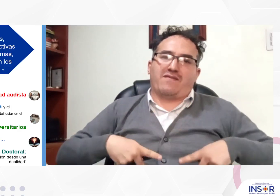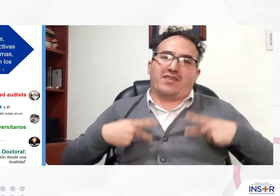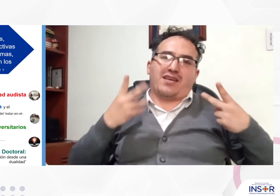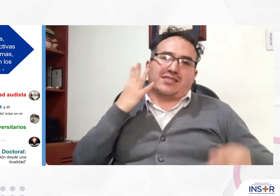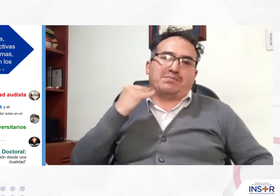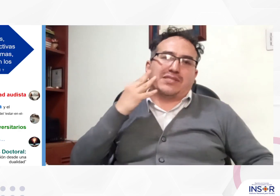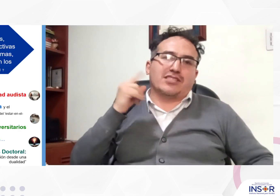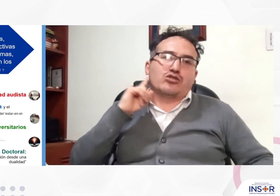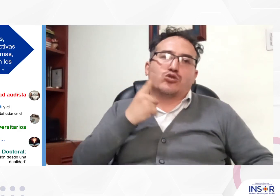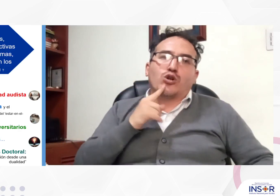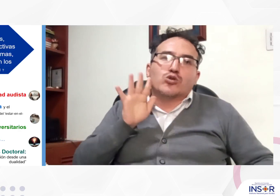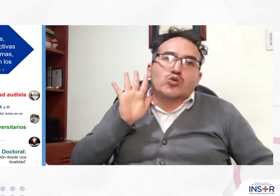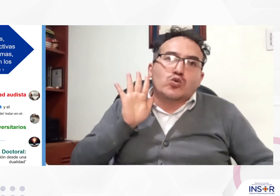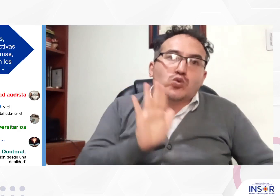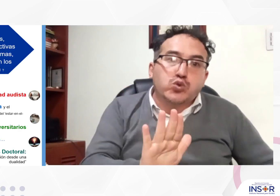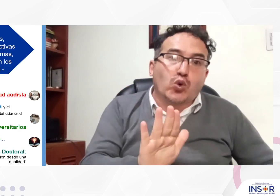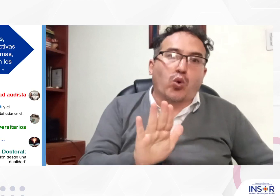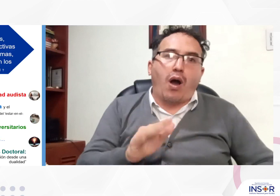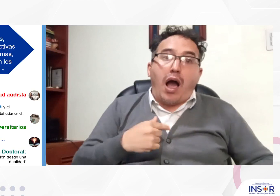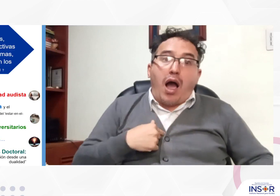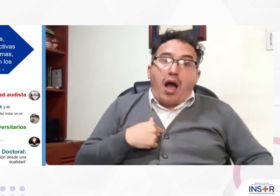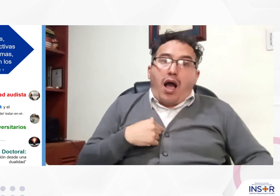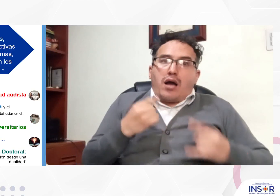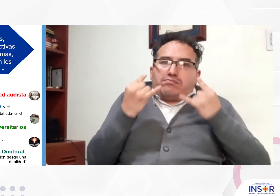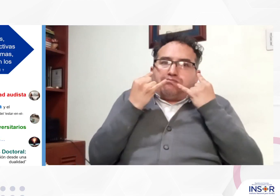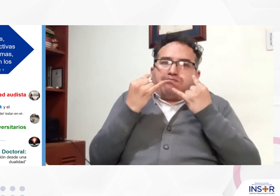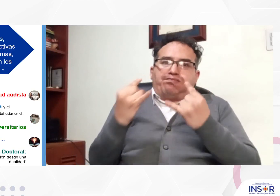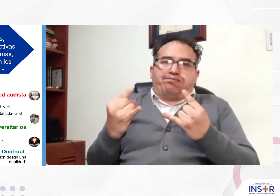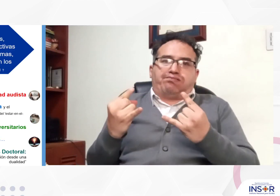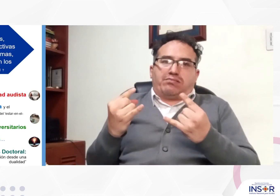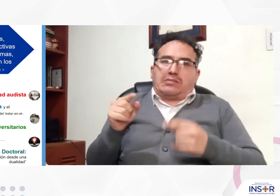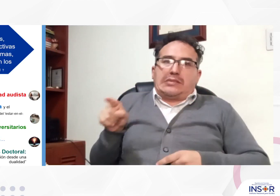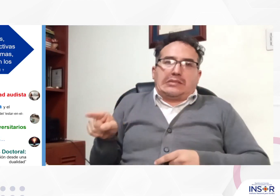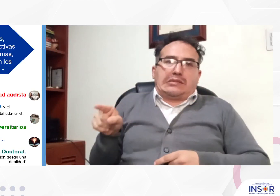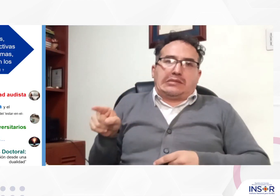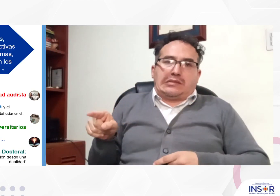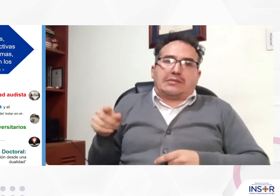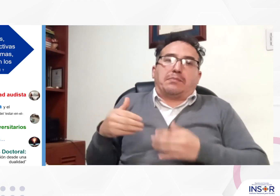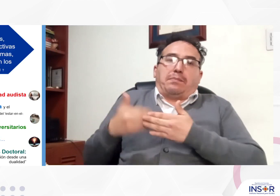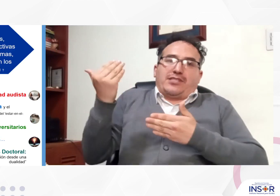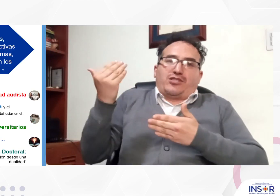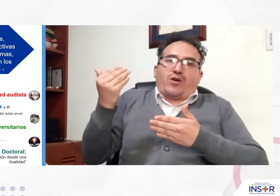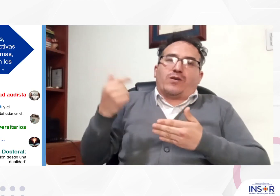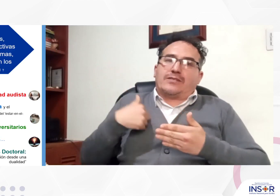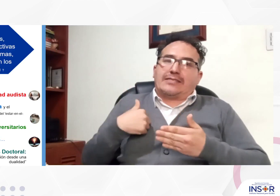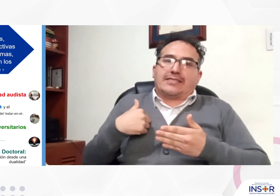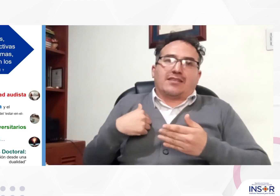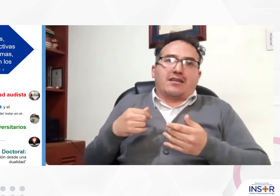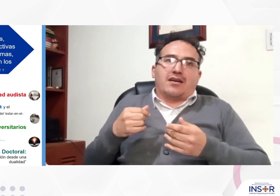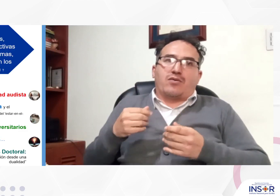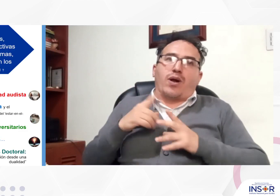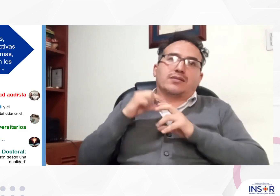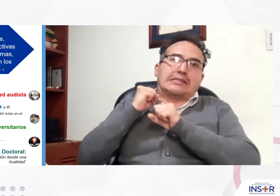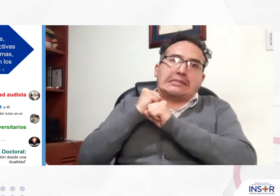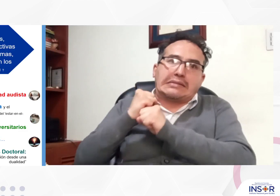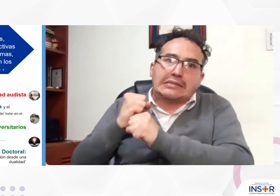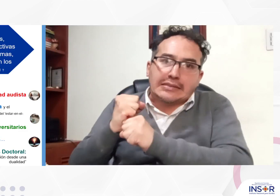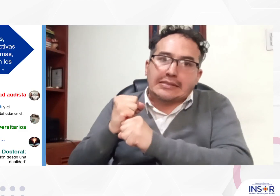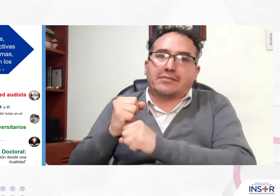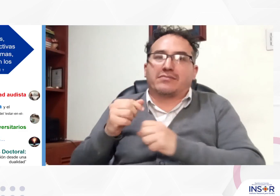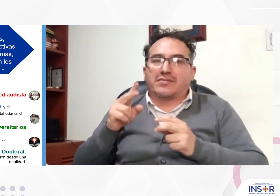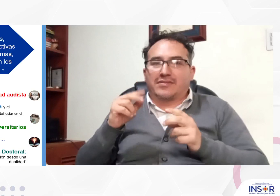sordo en toda esa dimensión de esa experiencia singular y propia. Y eso me llamó a mí mucho la atención y el interés